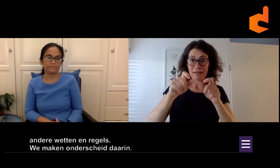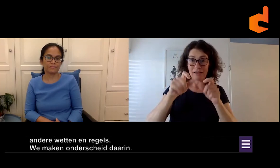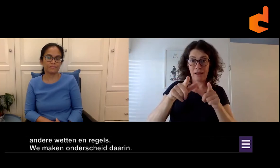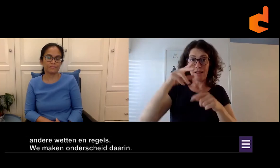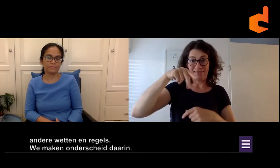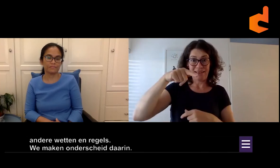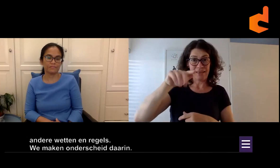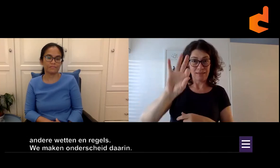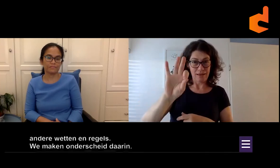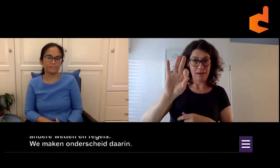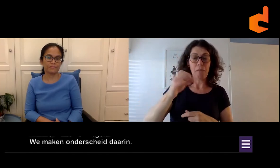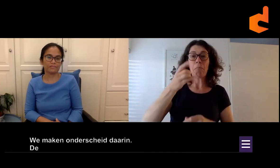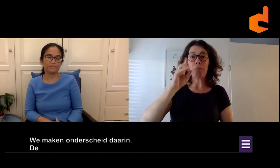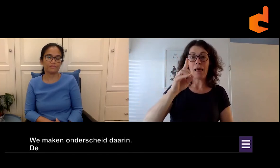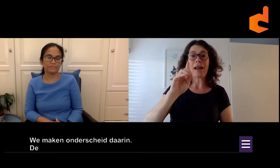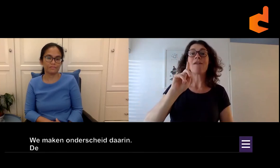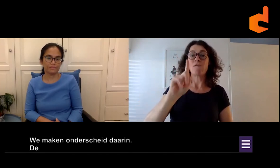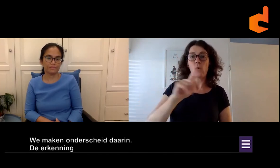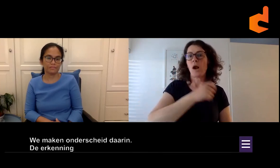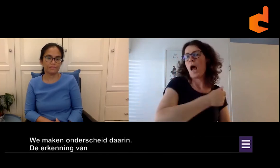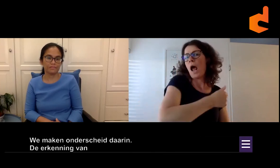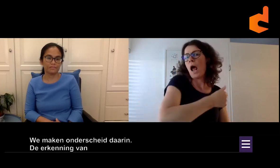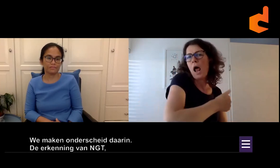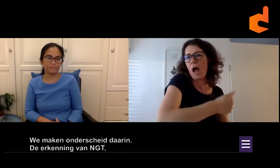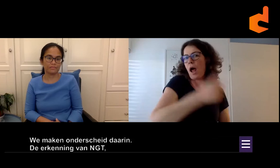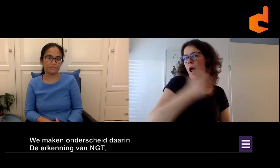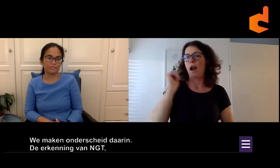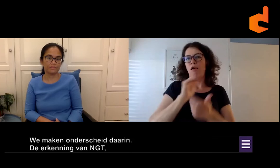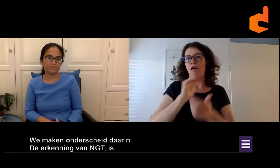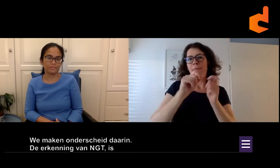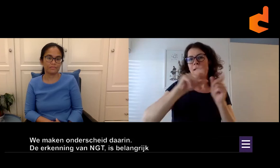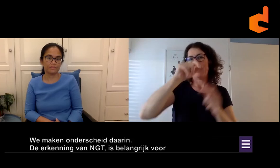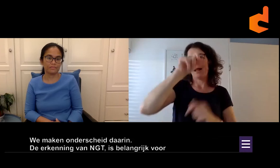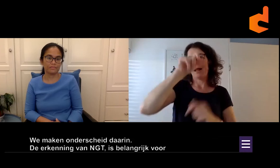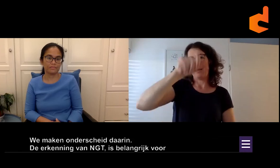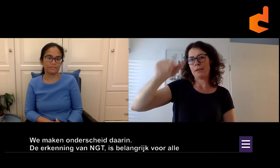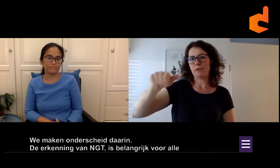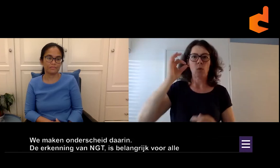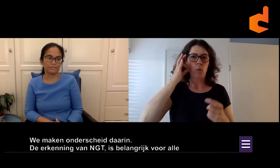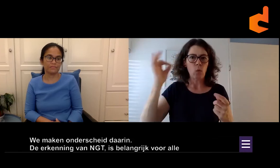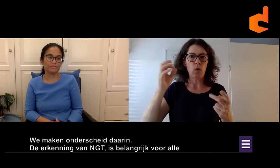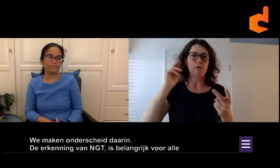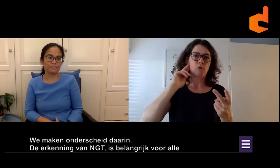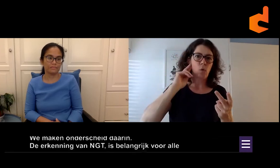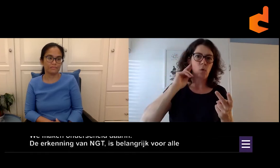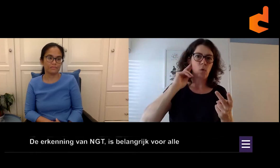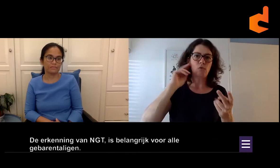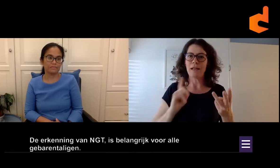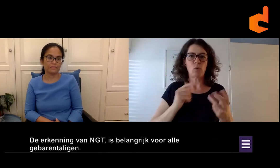De erkenning van gebarentaal, van EGT, is belangrijk voor alle gebarentaligen. Horend,